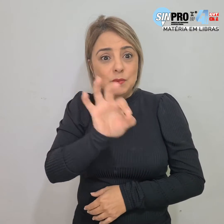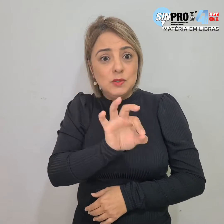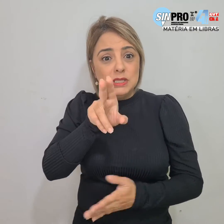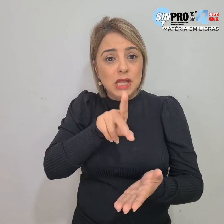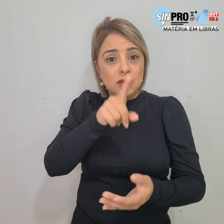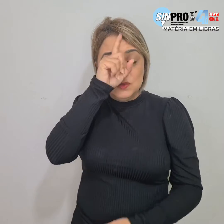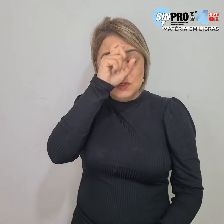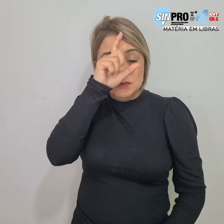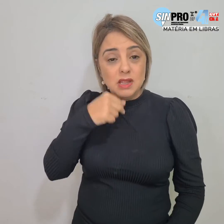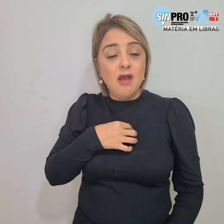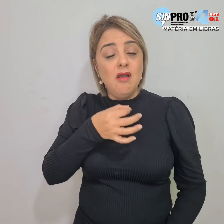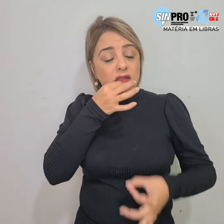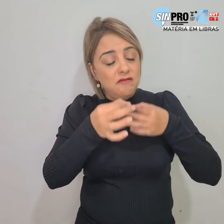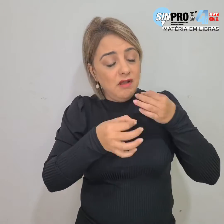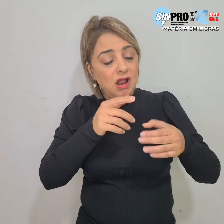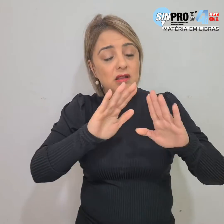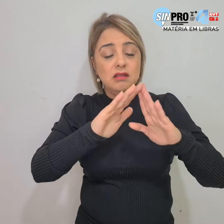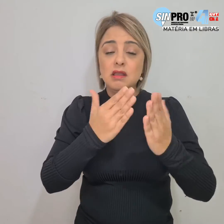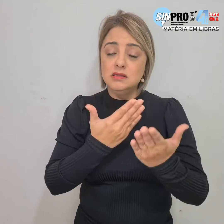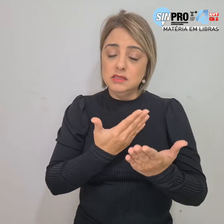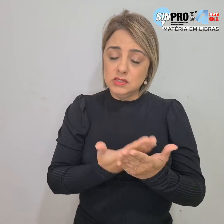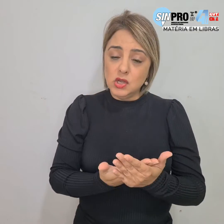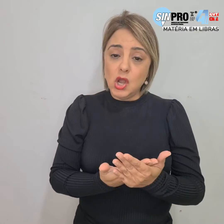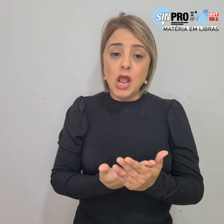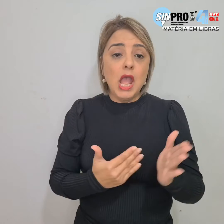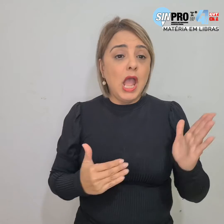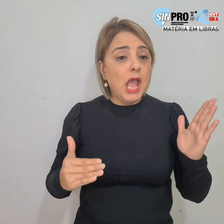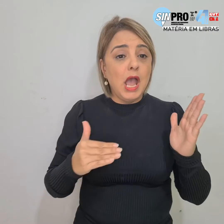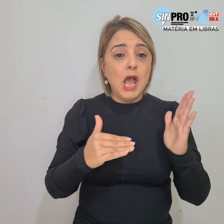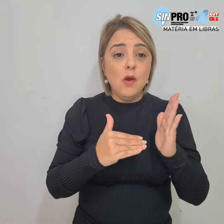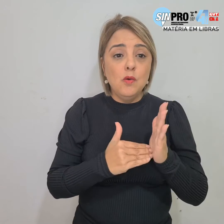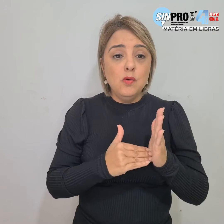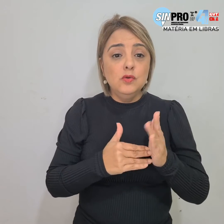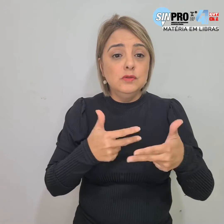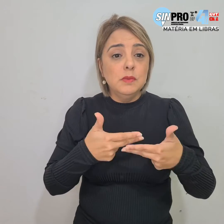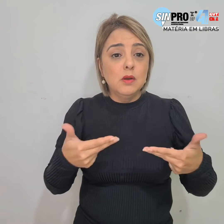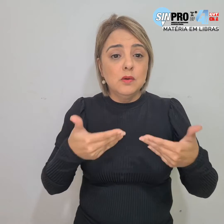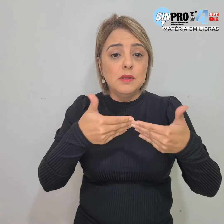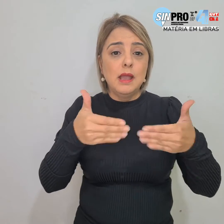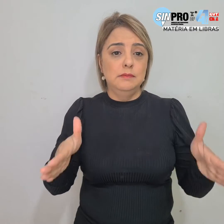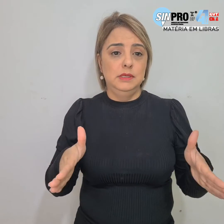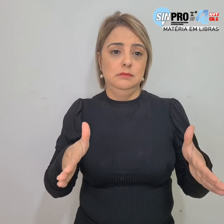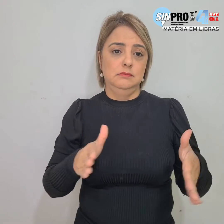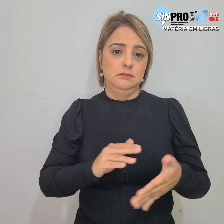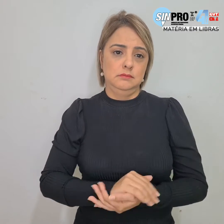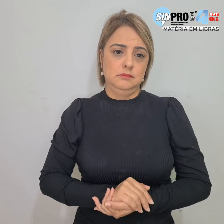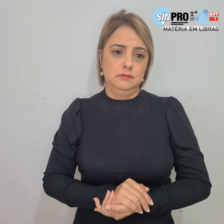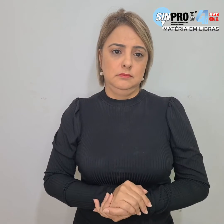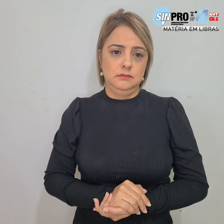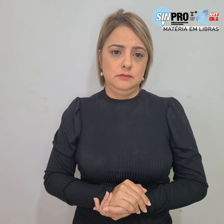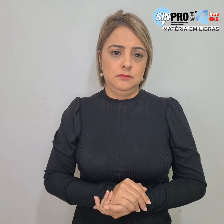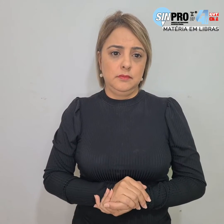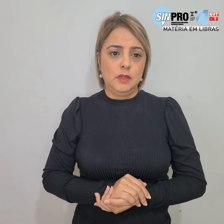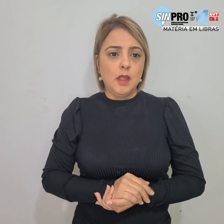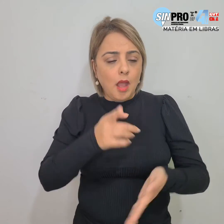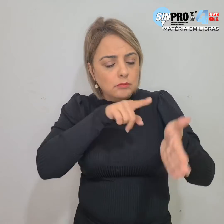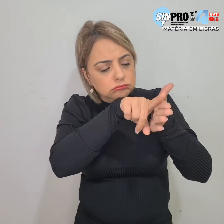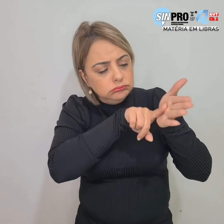que as escolas deveriam ser os últimos estabelecimentos a abrir. Um levantamento feito pelo consórcio de empresa